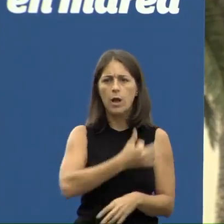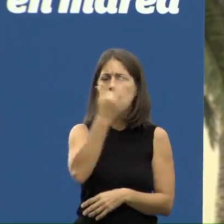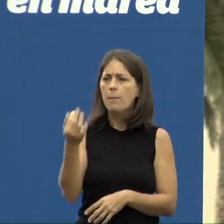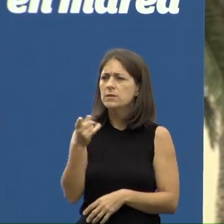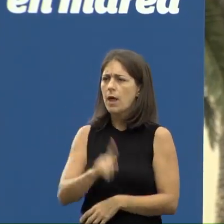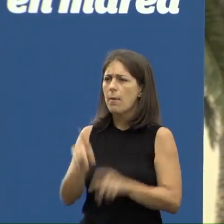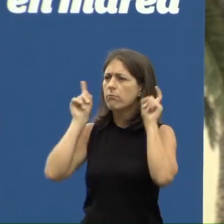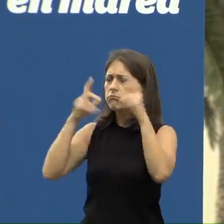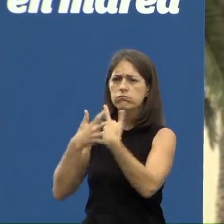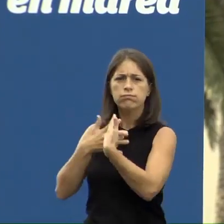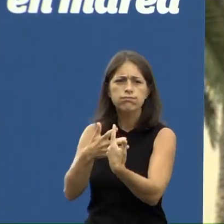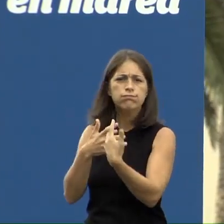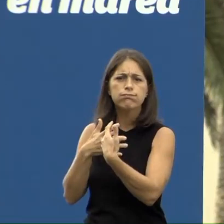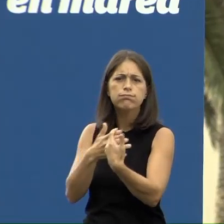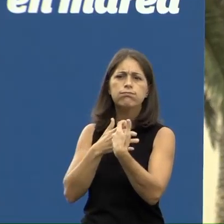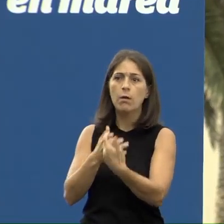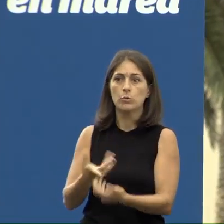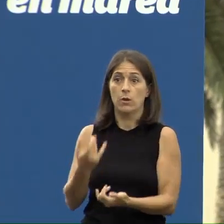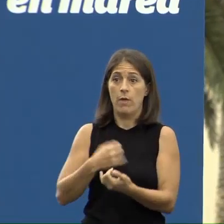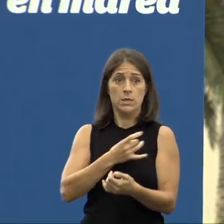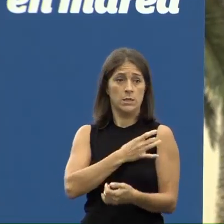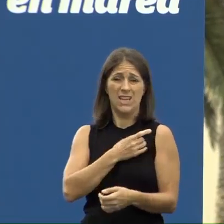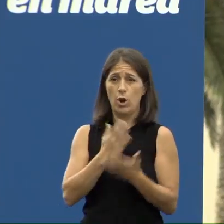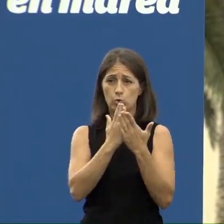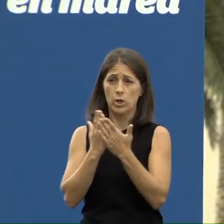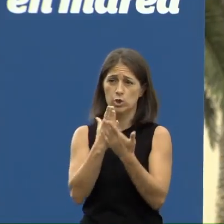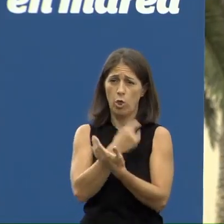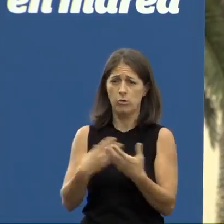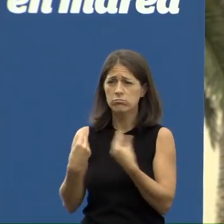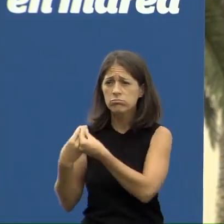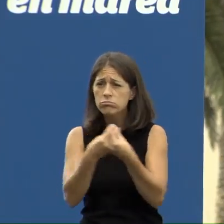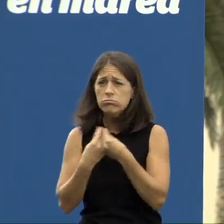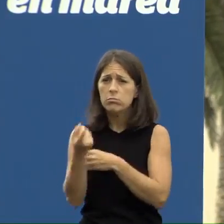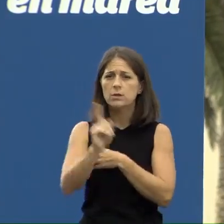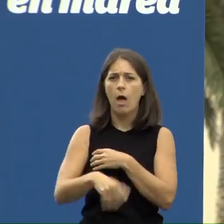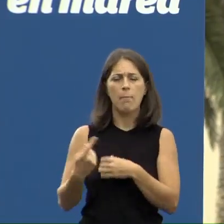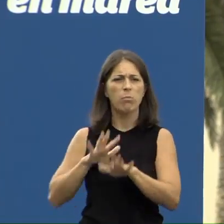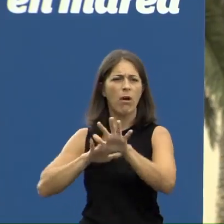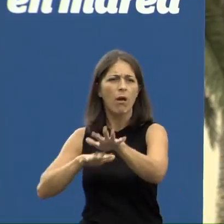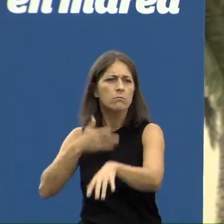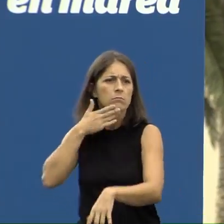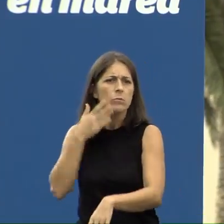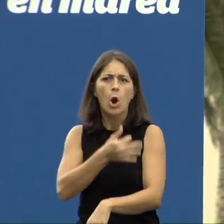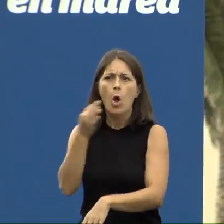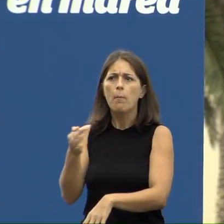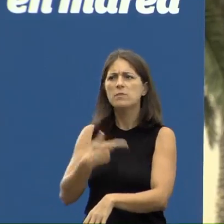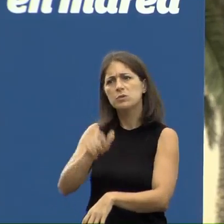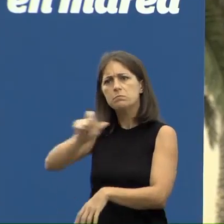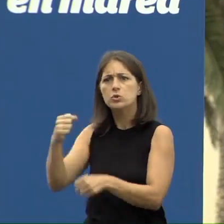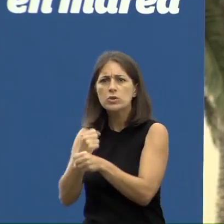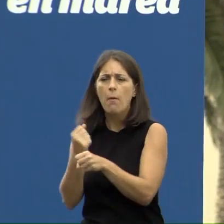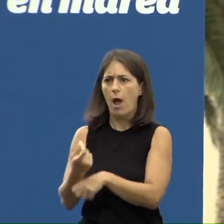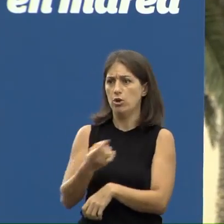Loitas do ensino, con todos os sindicatos de estudiantes. Loitas coas marchas da dignidade. Loitas polos dereitos sociais dos traballadores